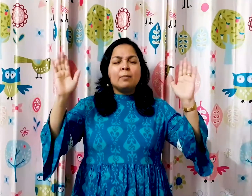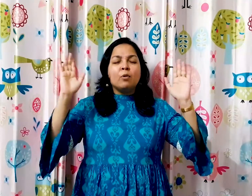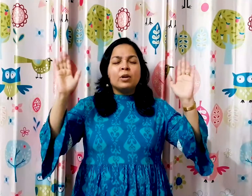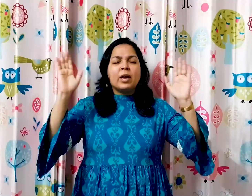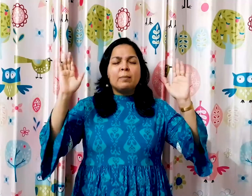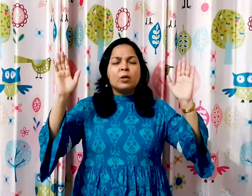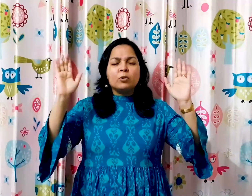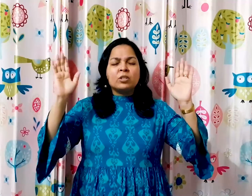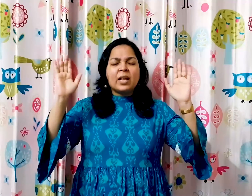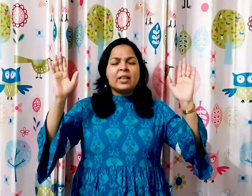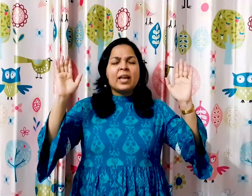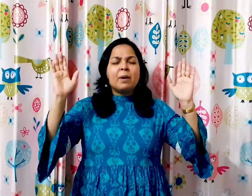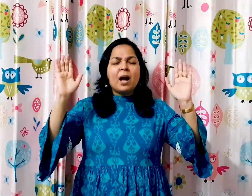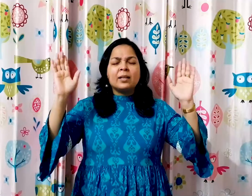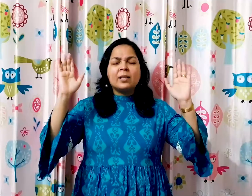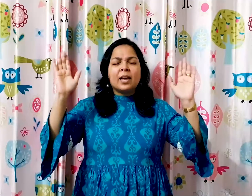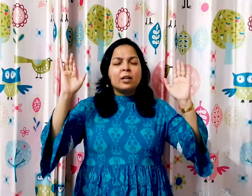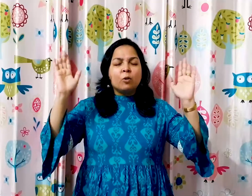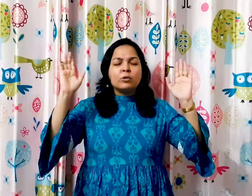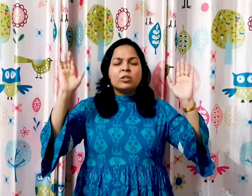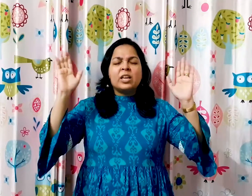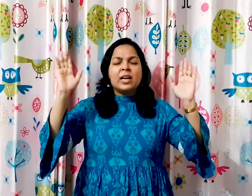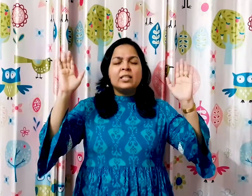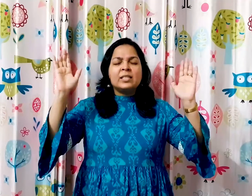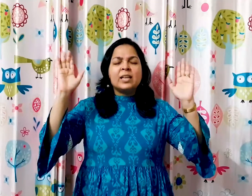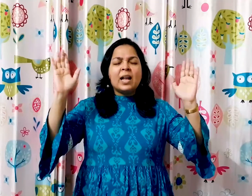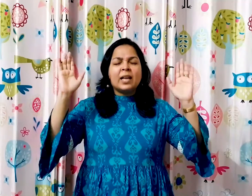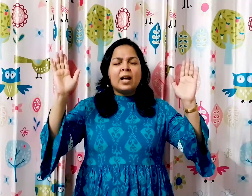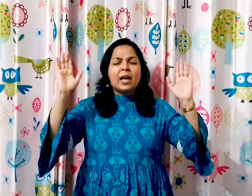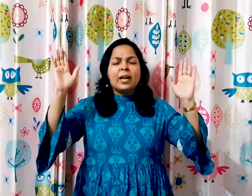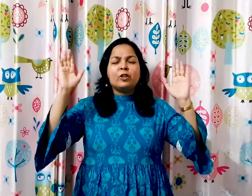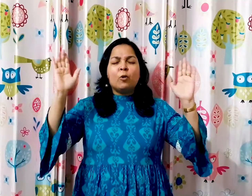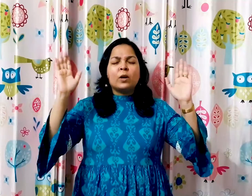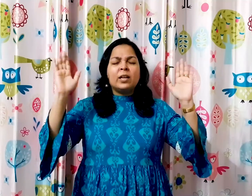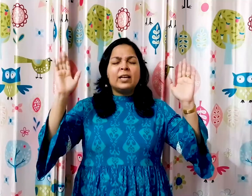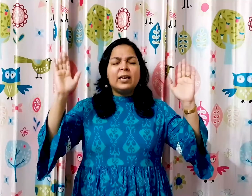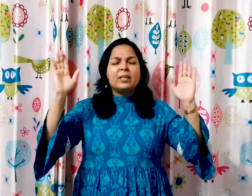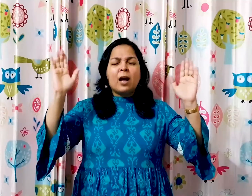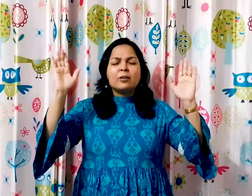सात तलबो की बदो सत्य बा अंत एक दोस की अल सात